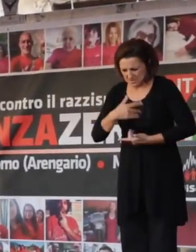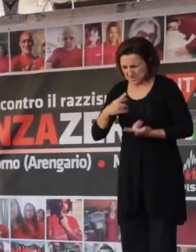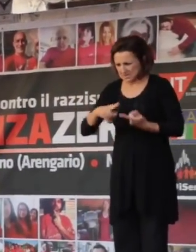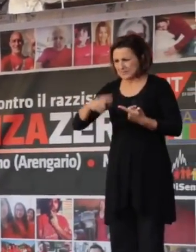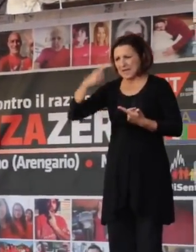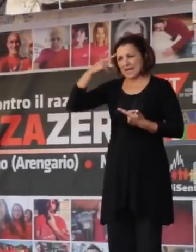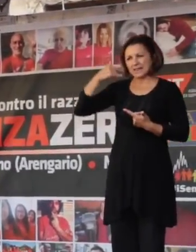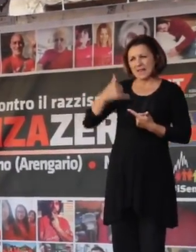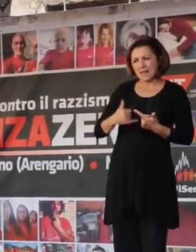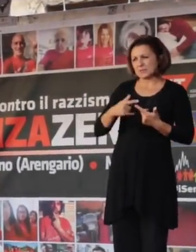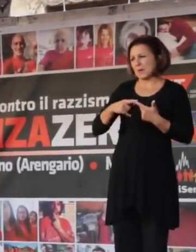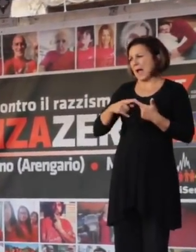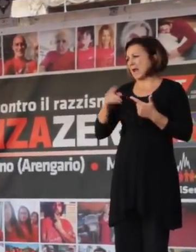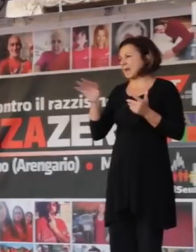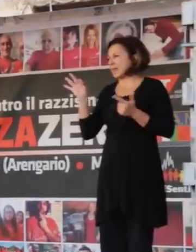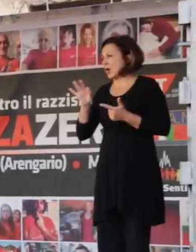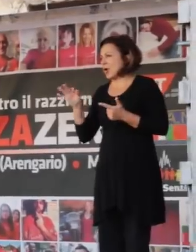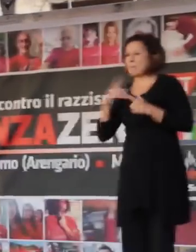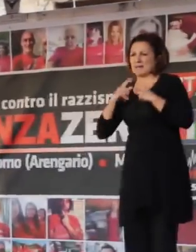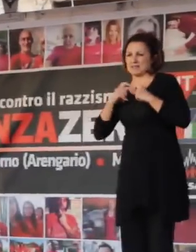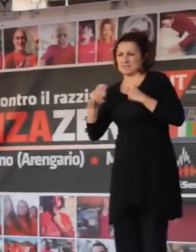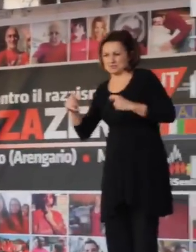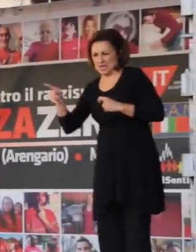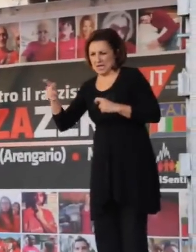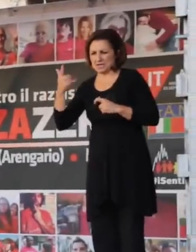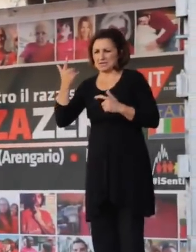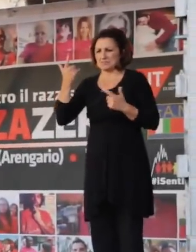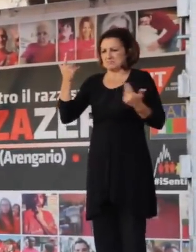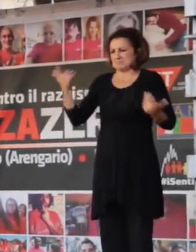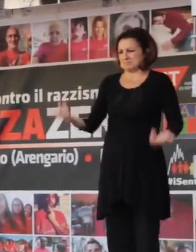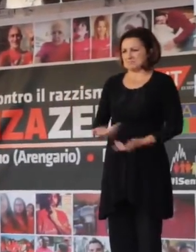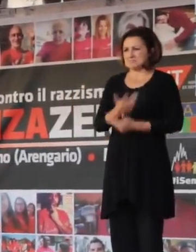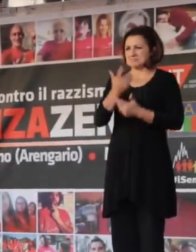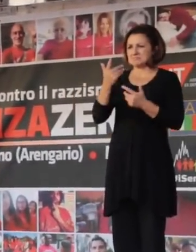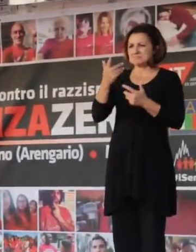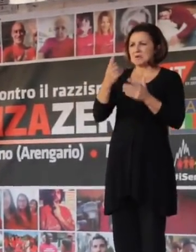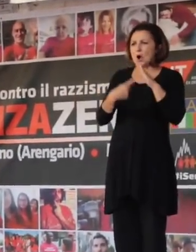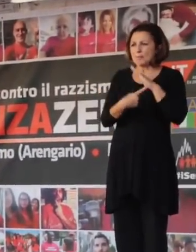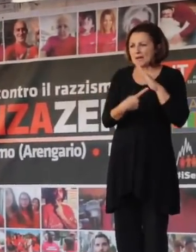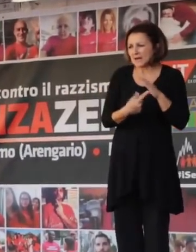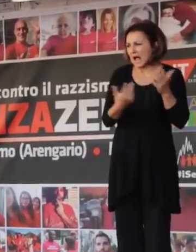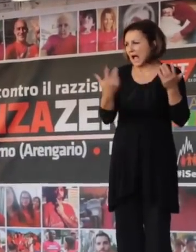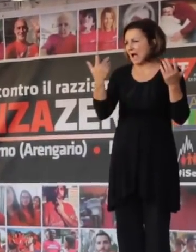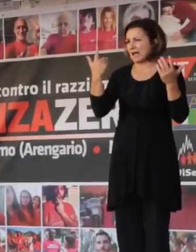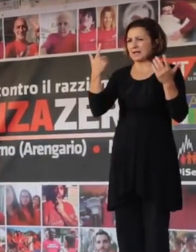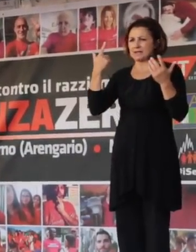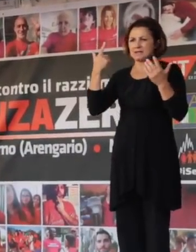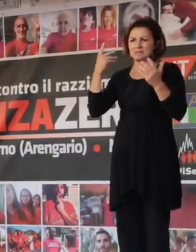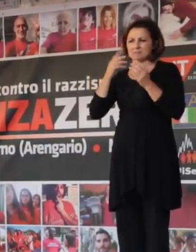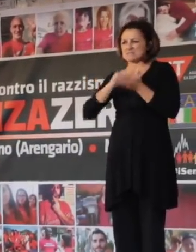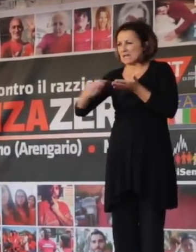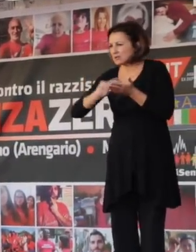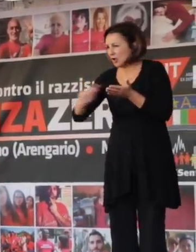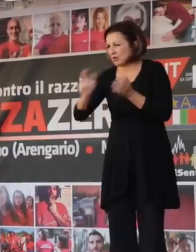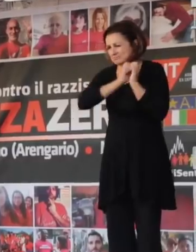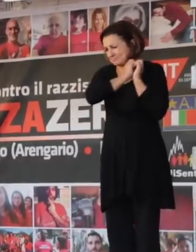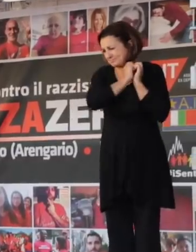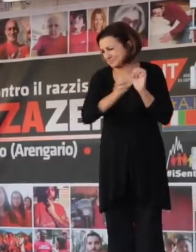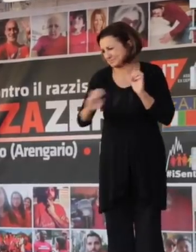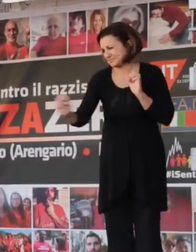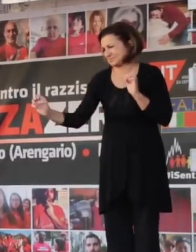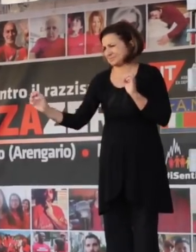intellettuali e partigiani, cittadini generici ma solidali, oppositori antifascisti di vecchia